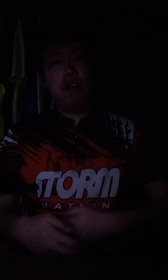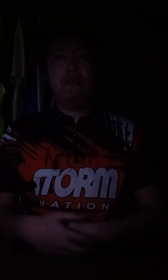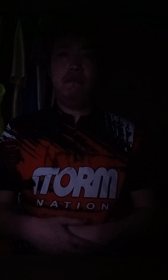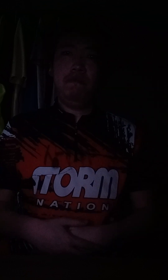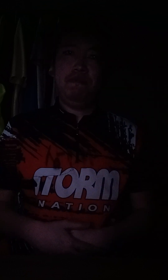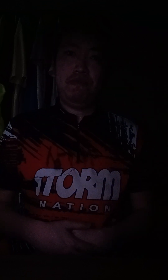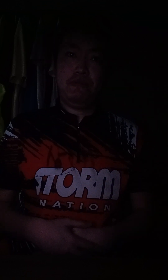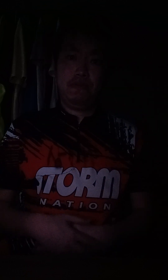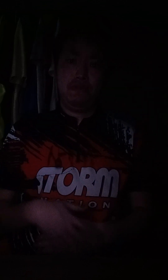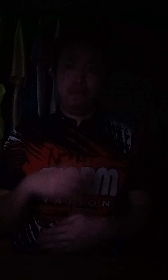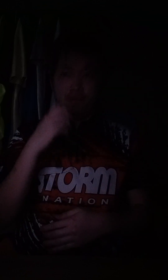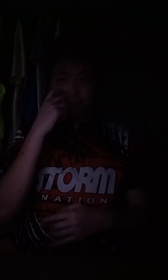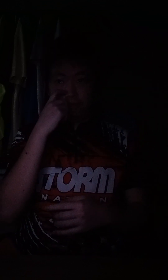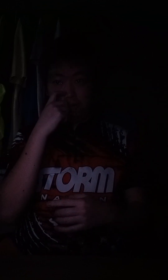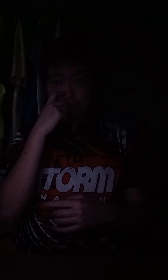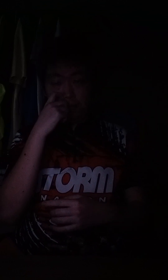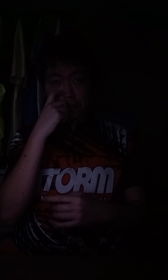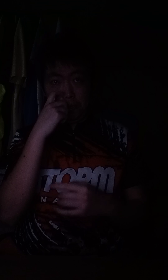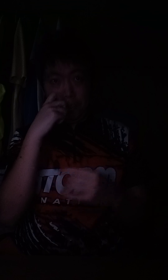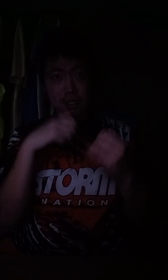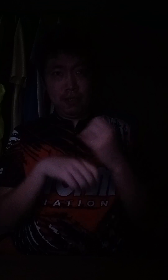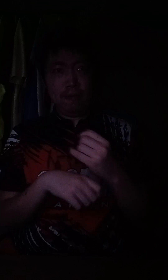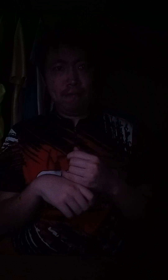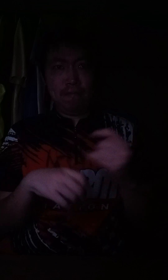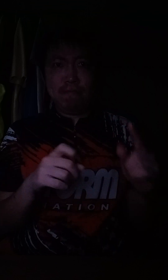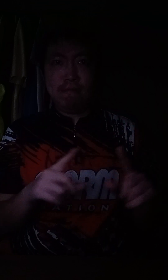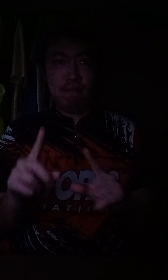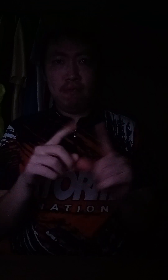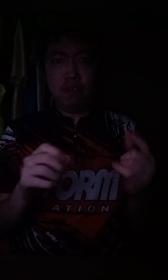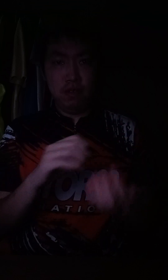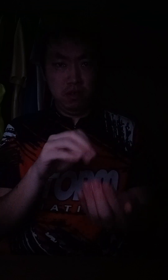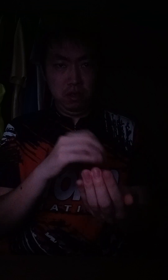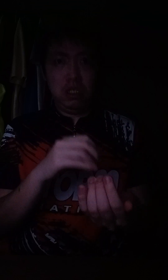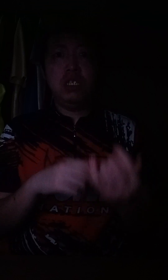힘들까봐. 이미 회사에서도 밥 만들고 오잖아요.